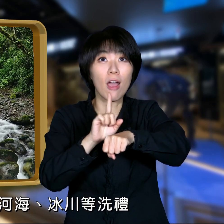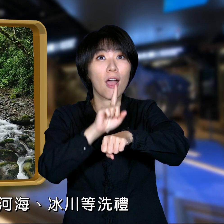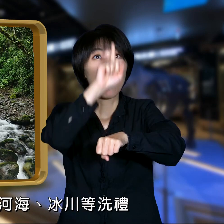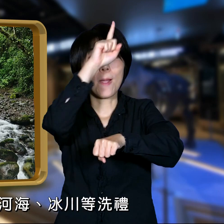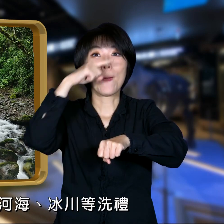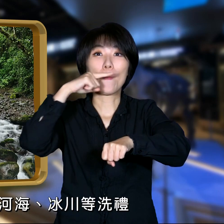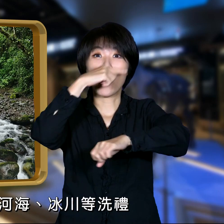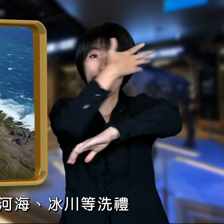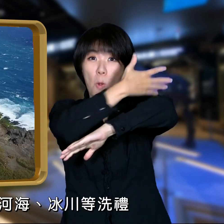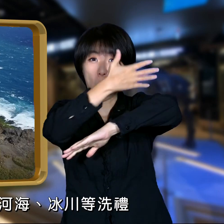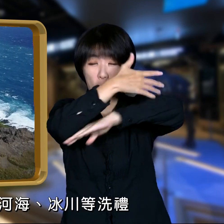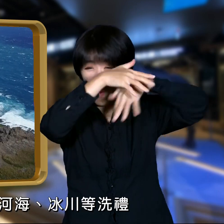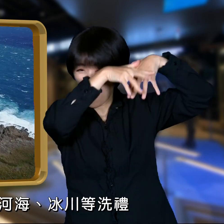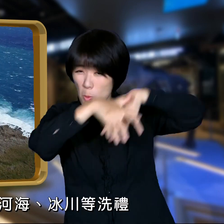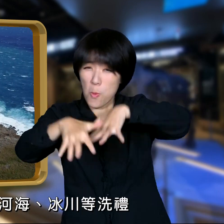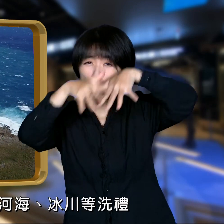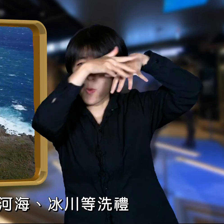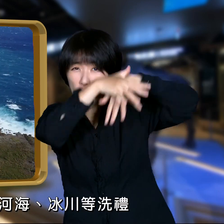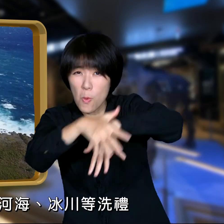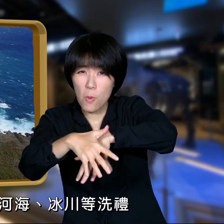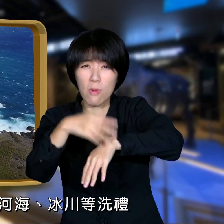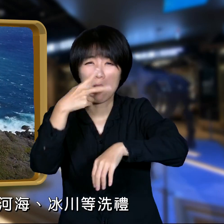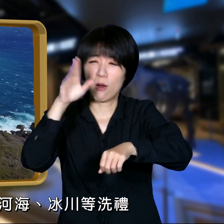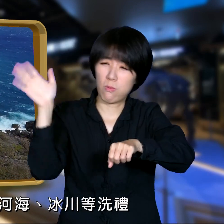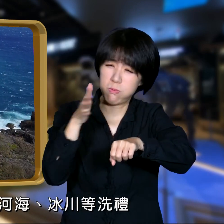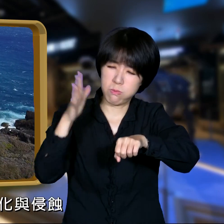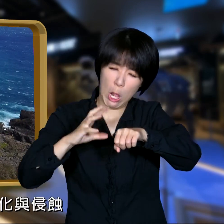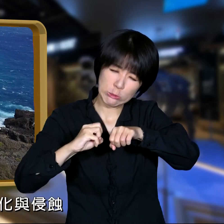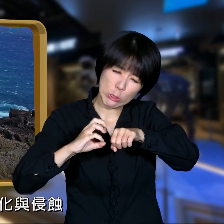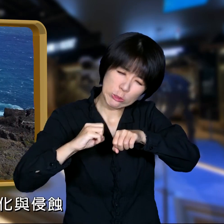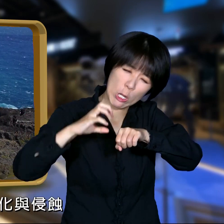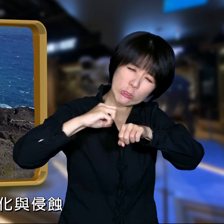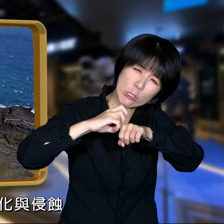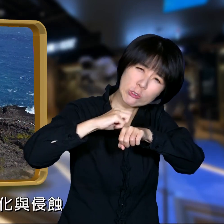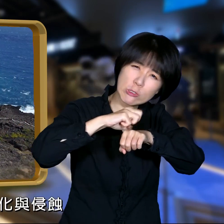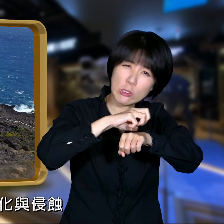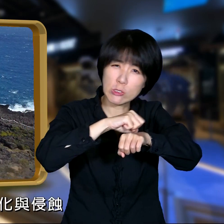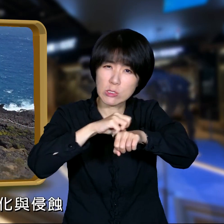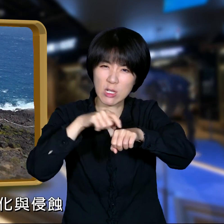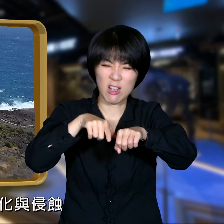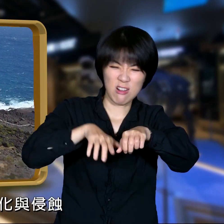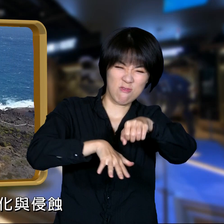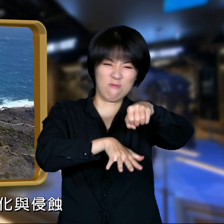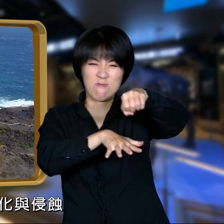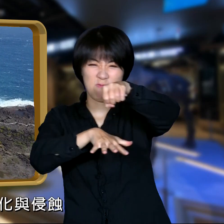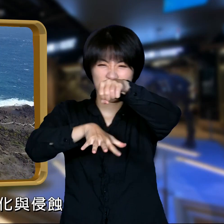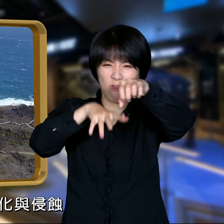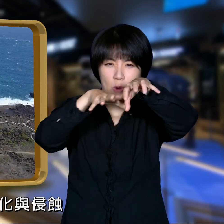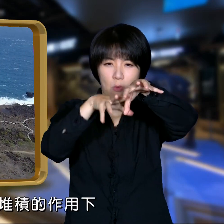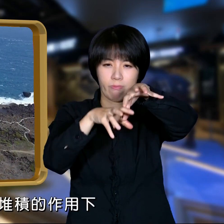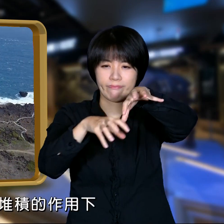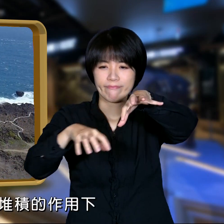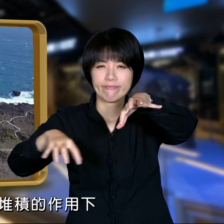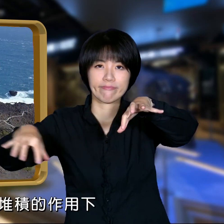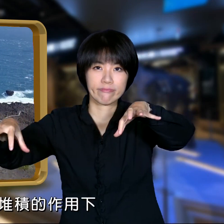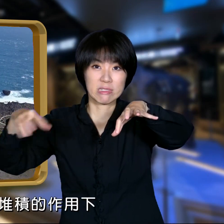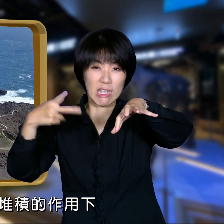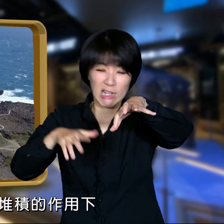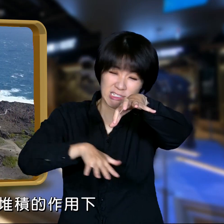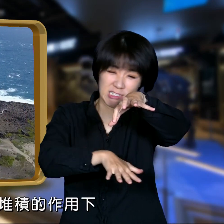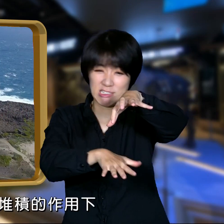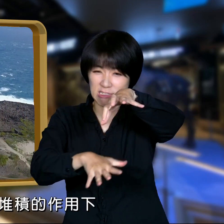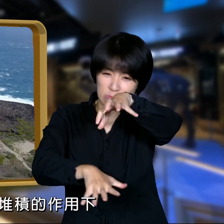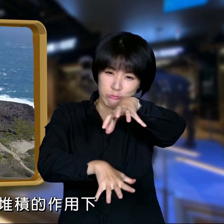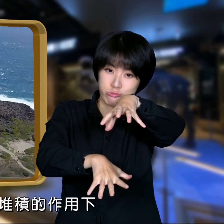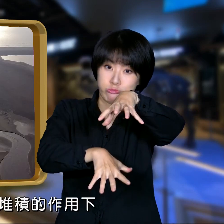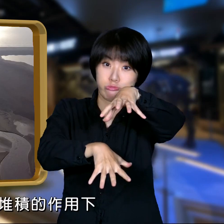冰川等洗礼、风化与侵蚀、搬运与